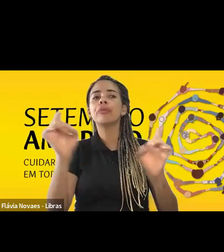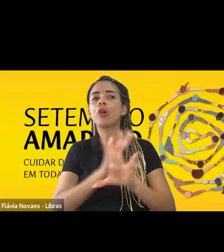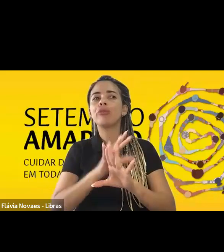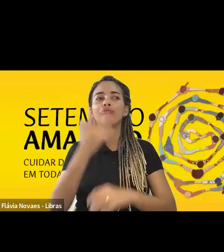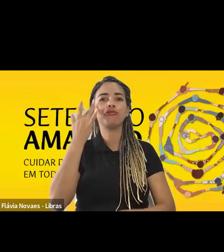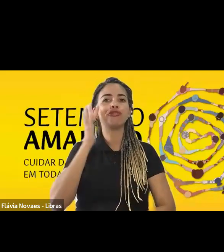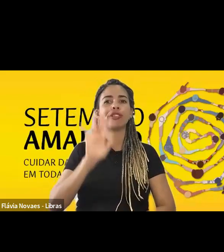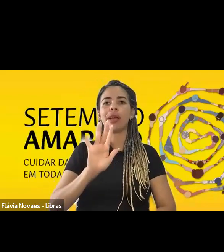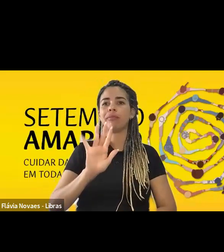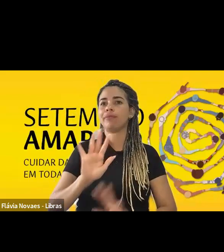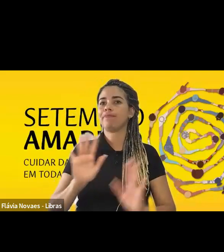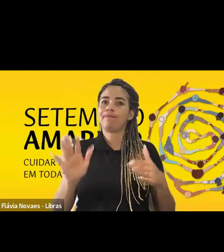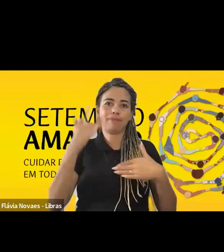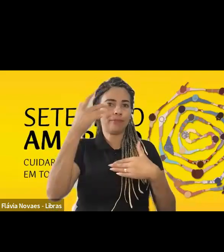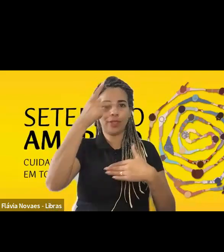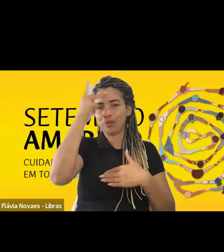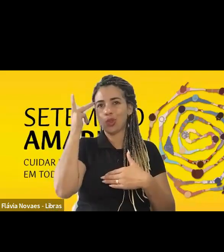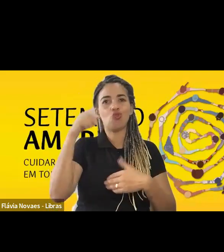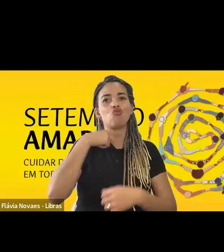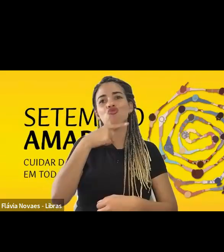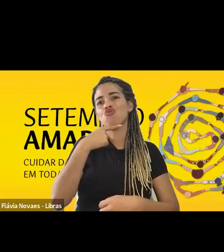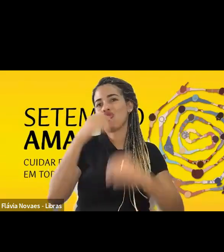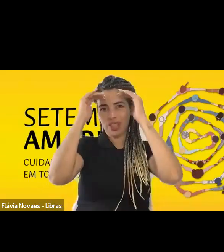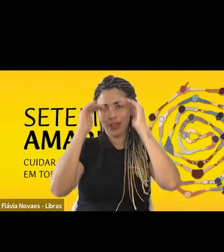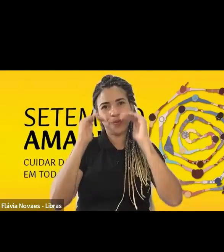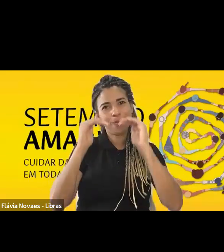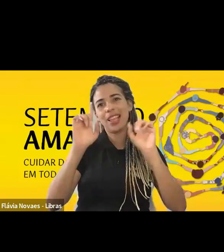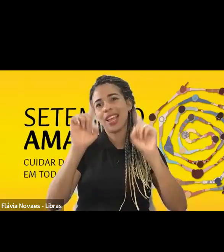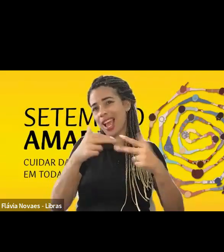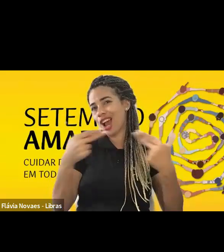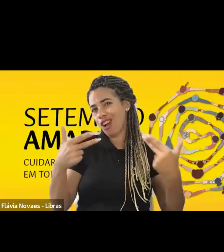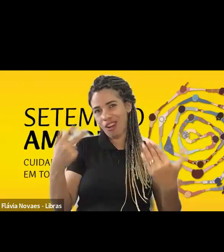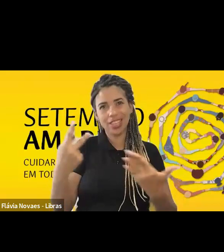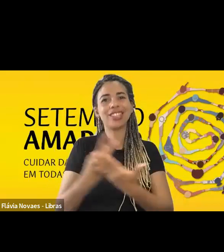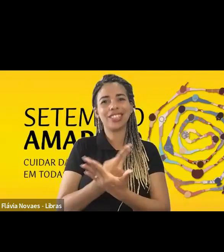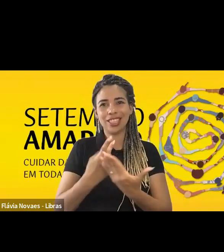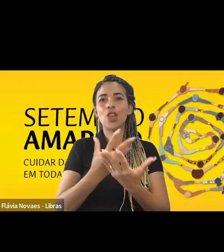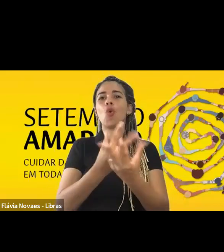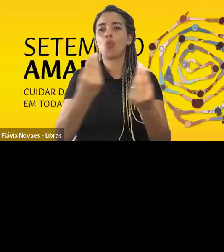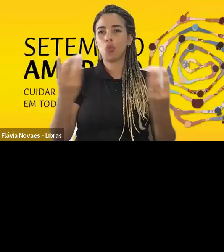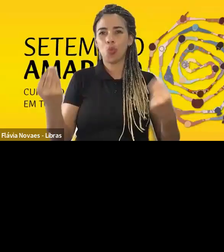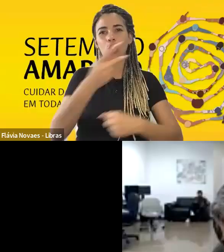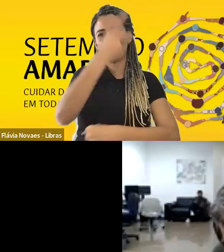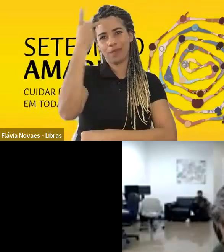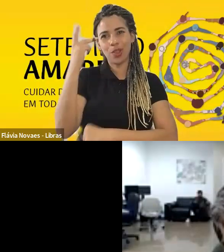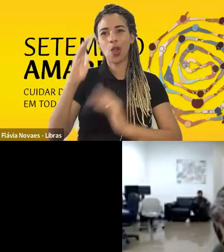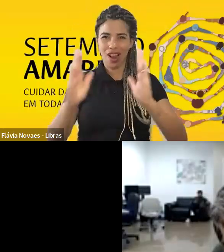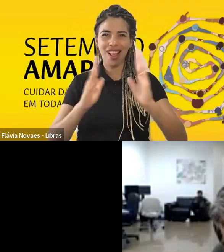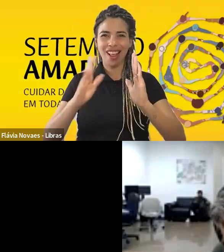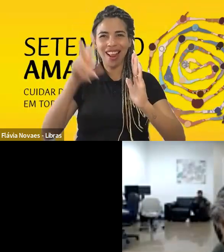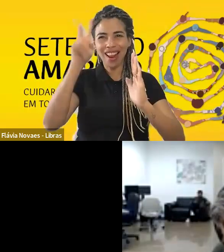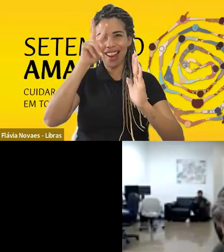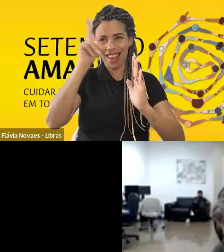processo, as pessoas não conseguem fazê-lo, que foi alguma coisa que aconteceu com muitas pessoas durante o processo que a gente